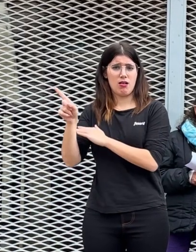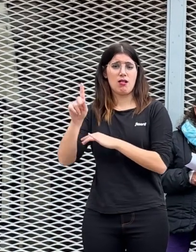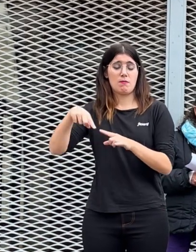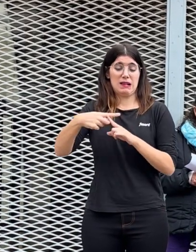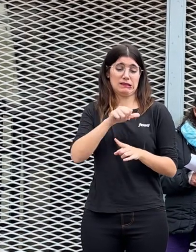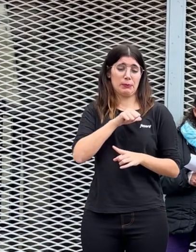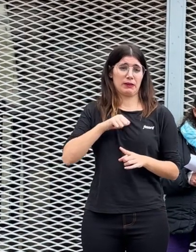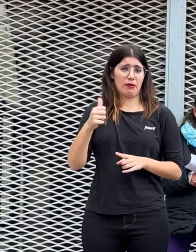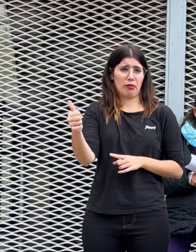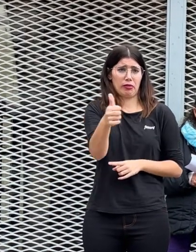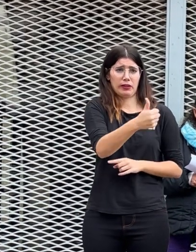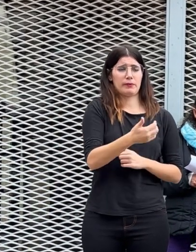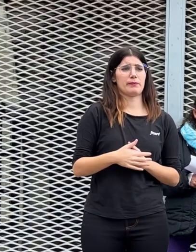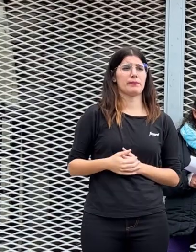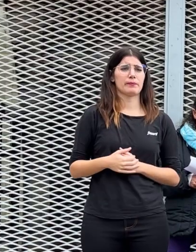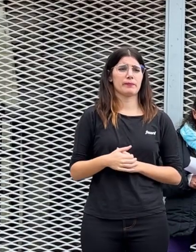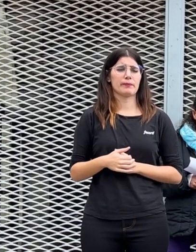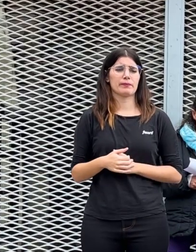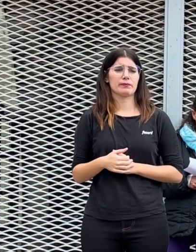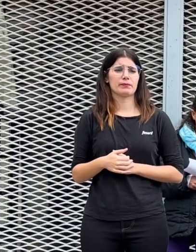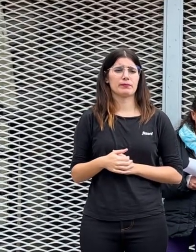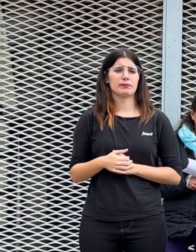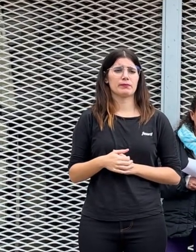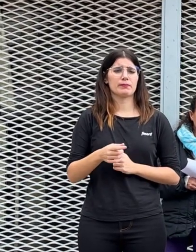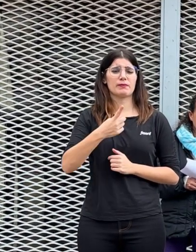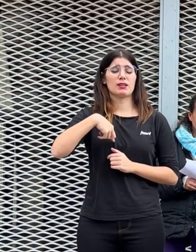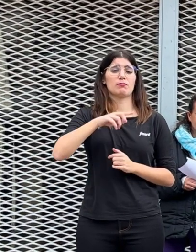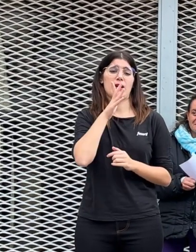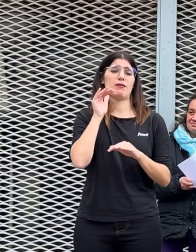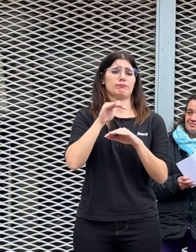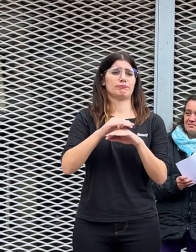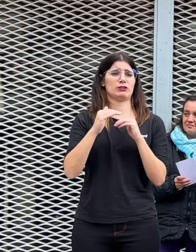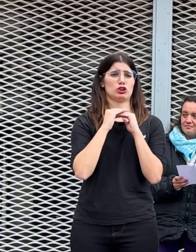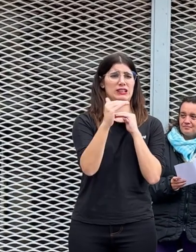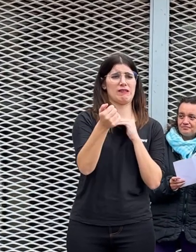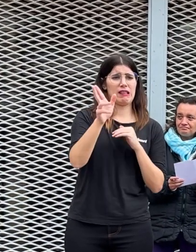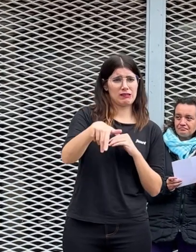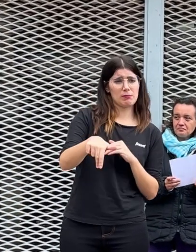dependencia. Cumple dos finalidades